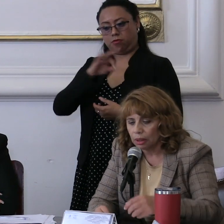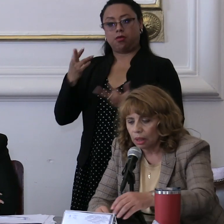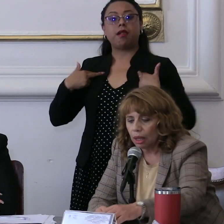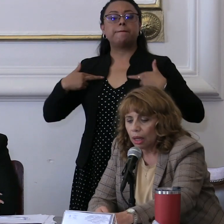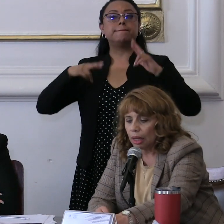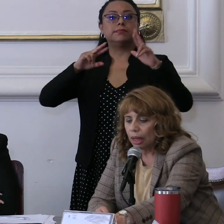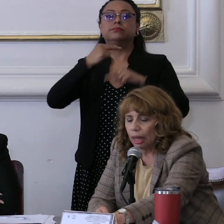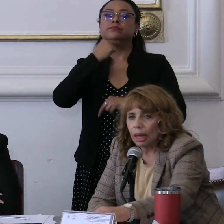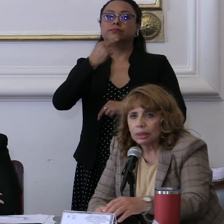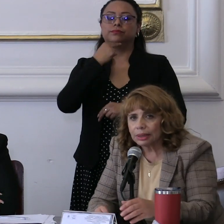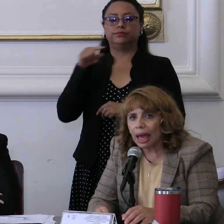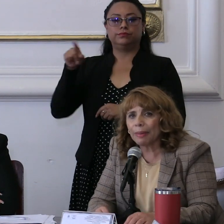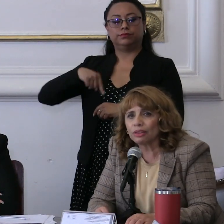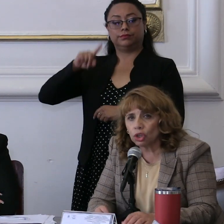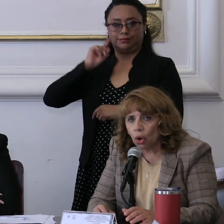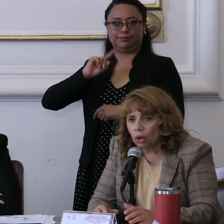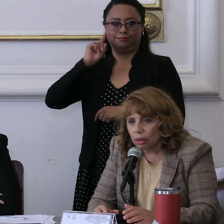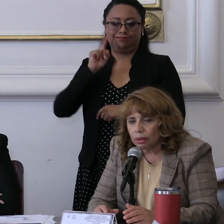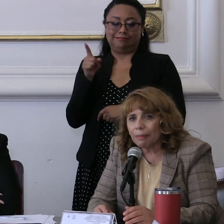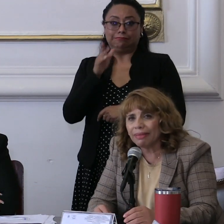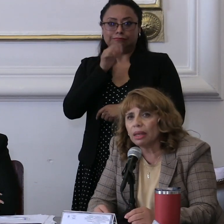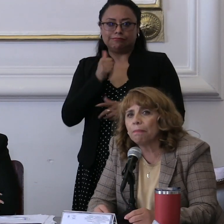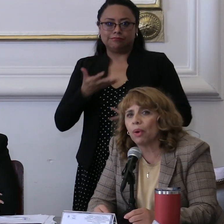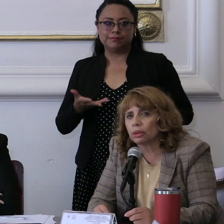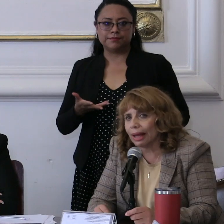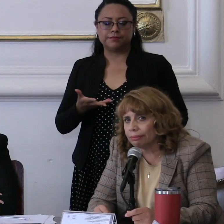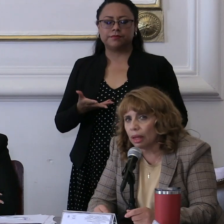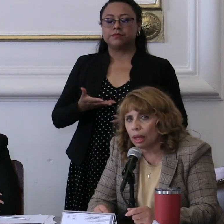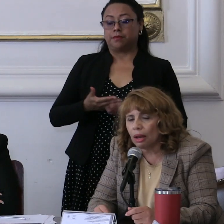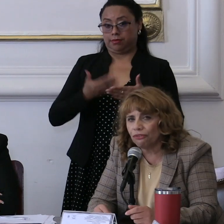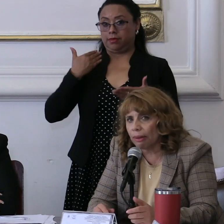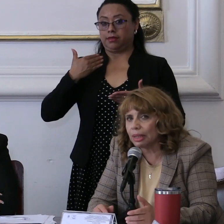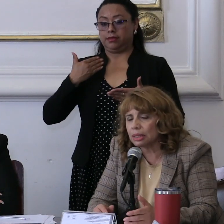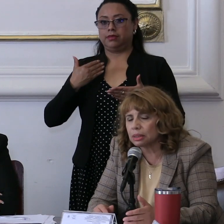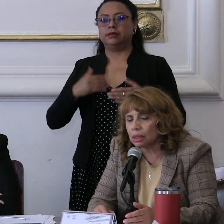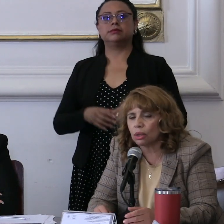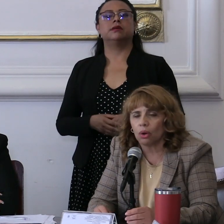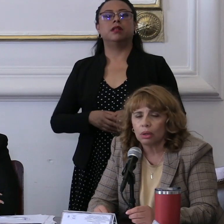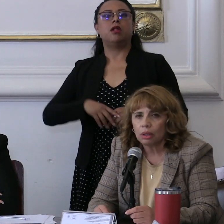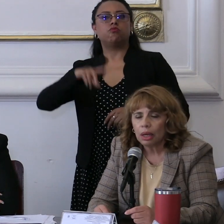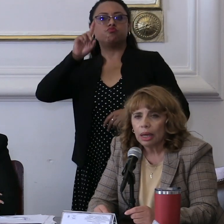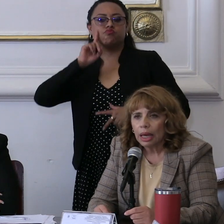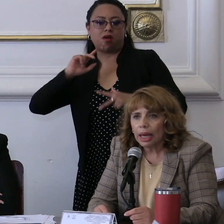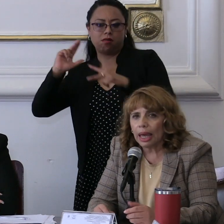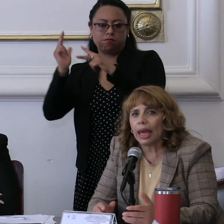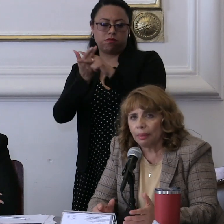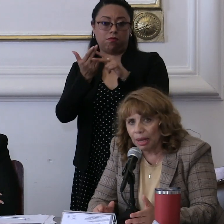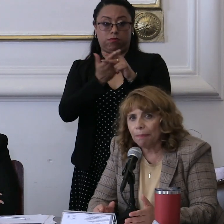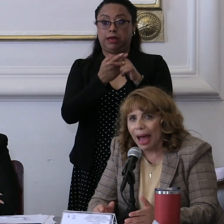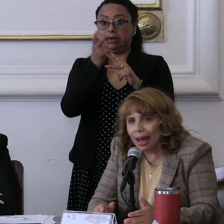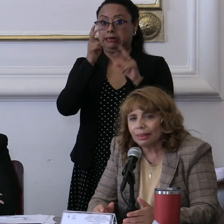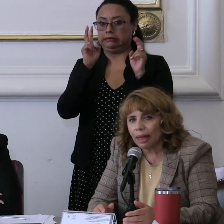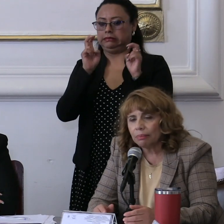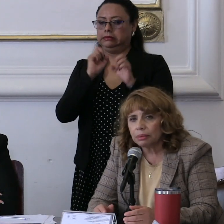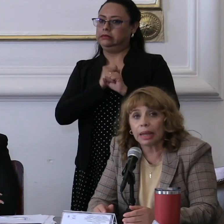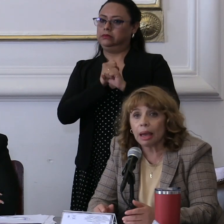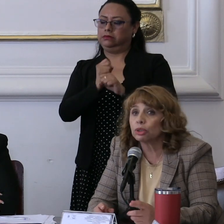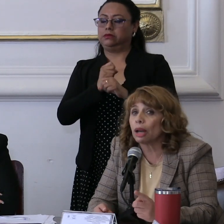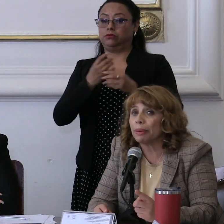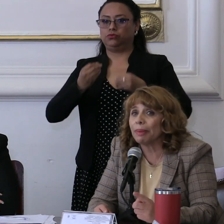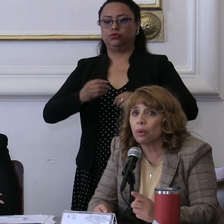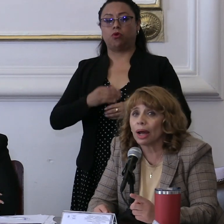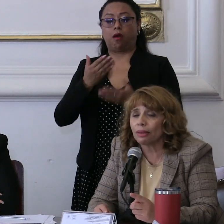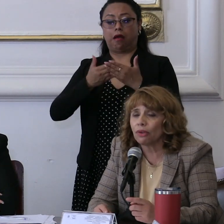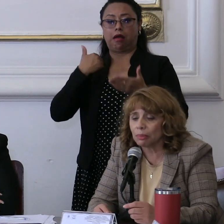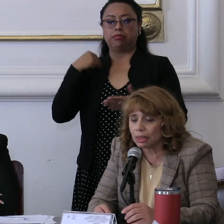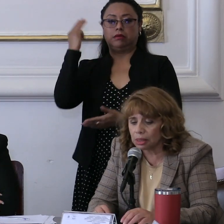ser. Se abatió de manera importante el feminicidio en Milpa Alta, teníamos